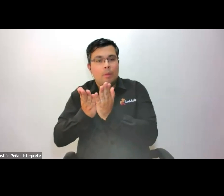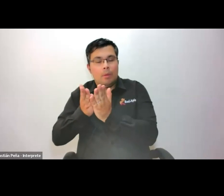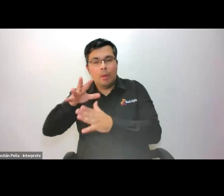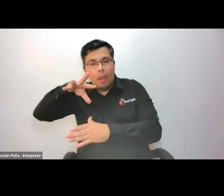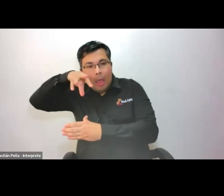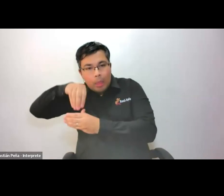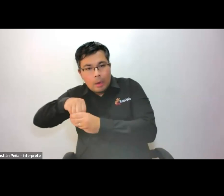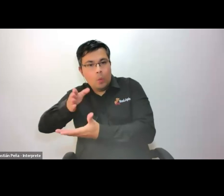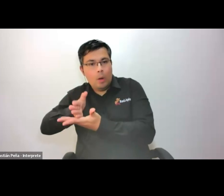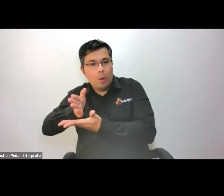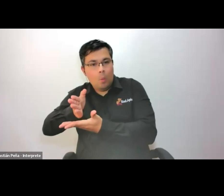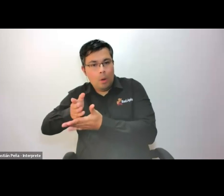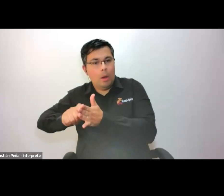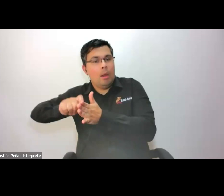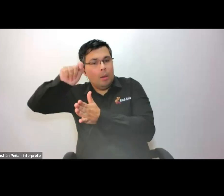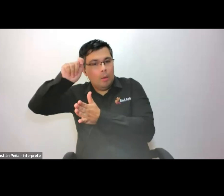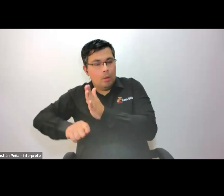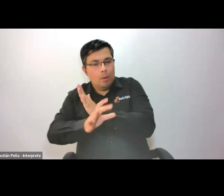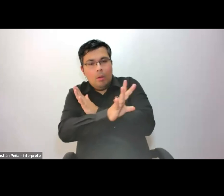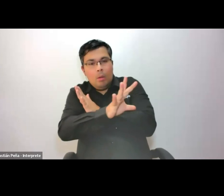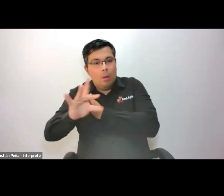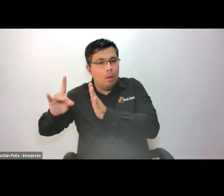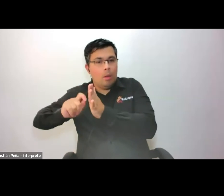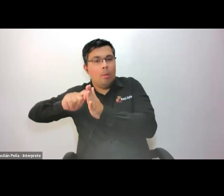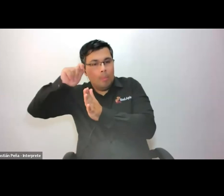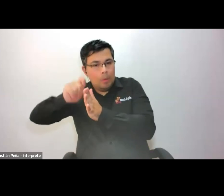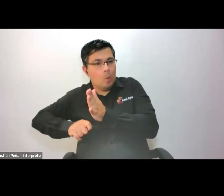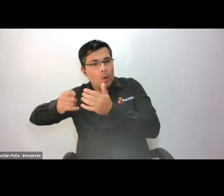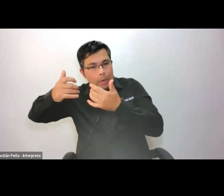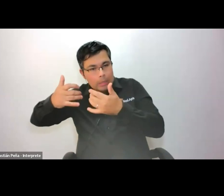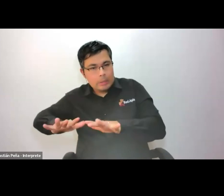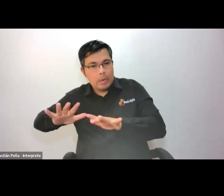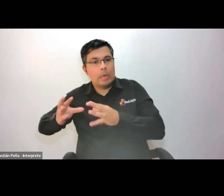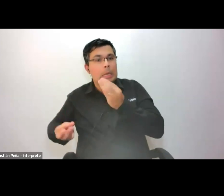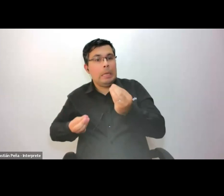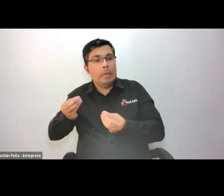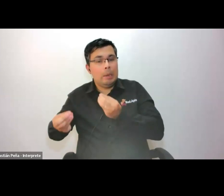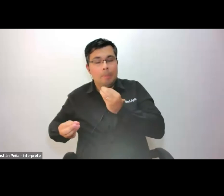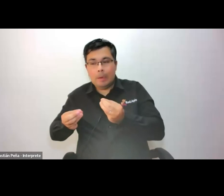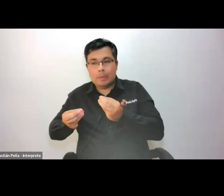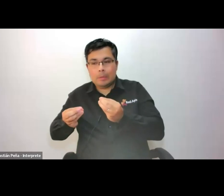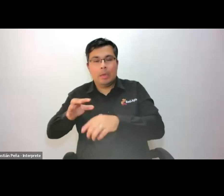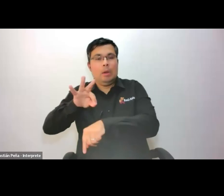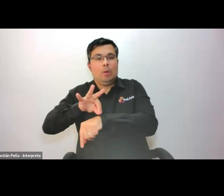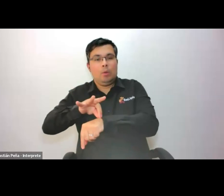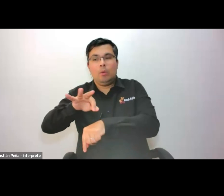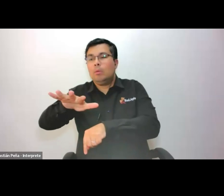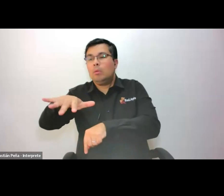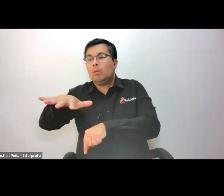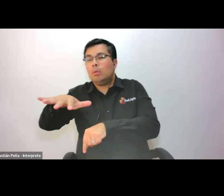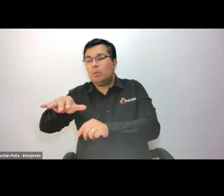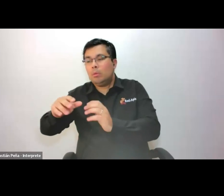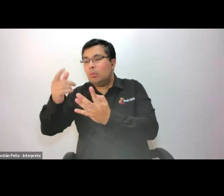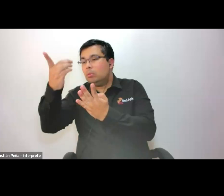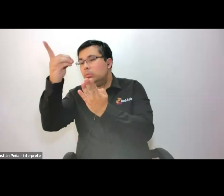matriculado. Y en este sentido, aunque no existe una respuesta normativa expresa, no es que yo les diga el artículo tanto de tal ley va a resolver